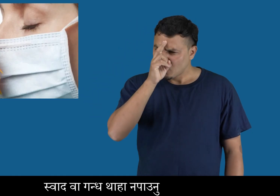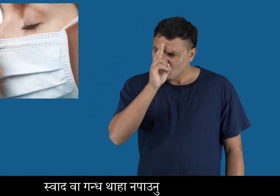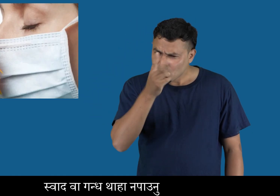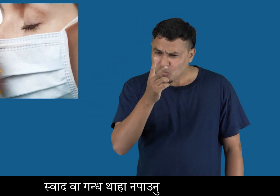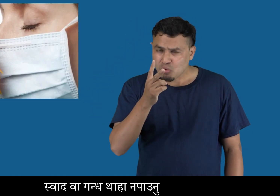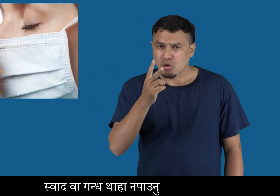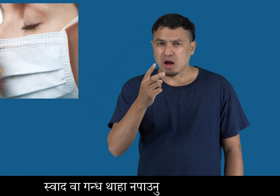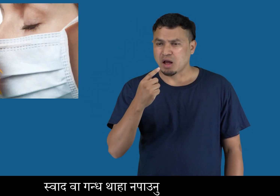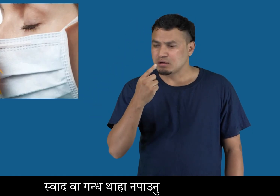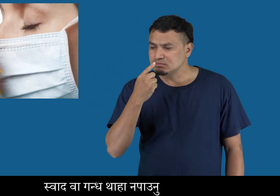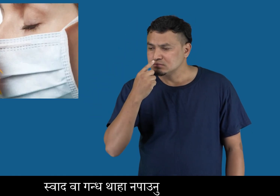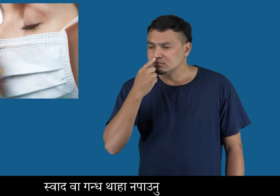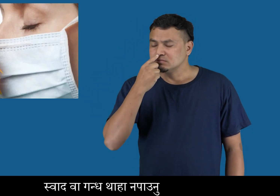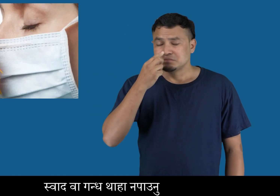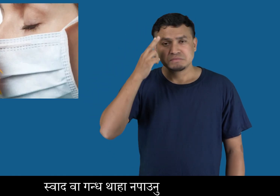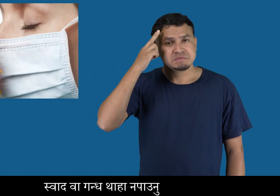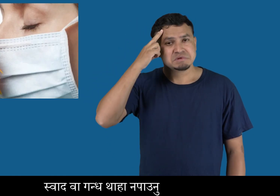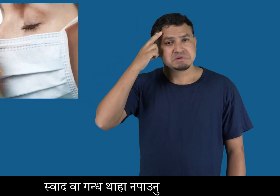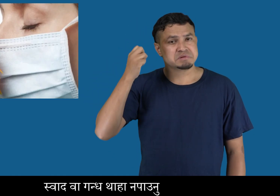स्वाद वा गन्ध थाहा नपाउनु,